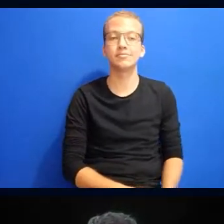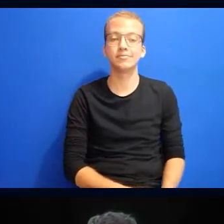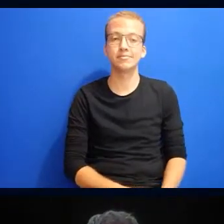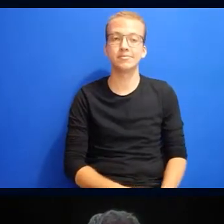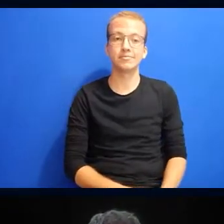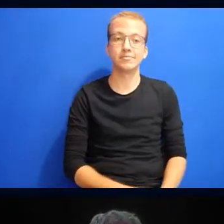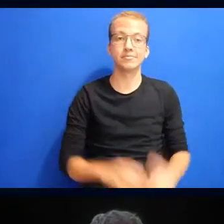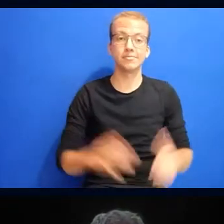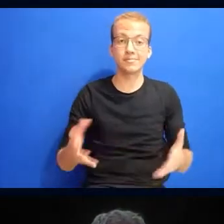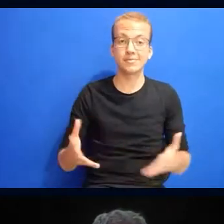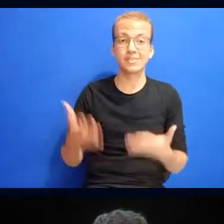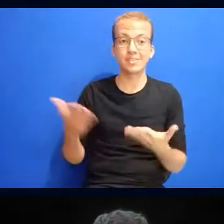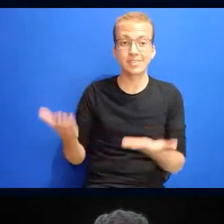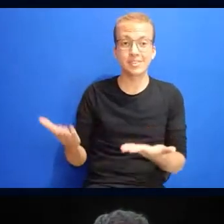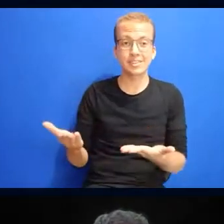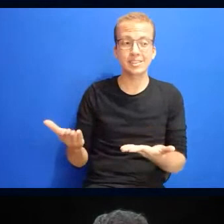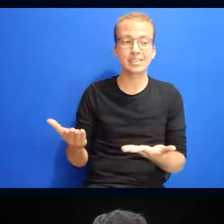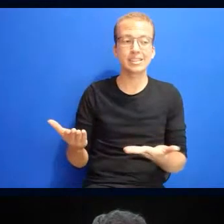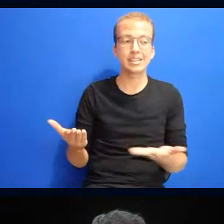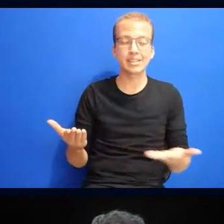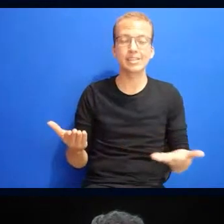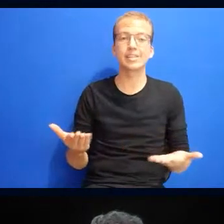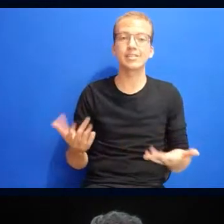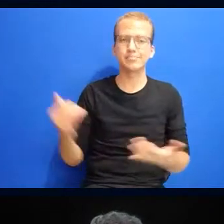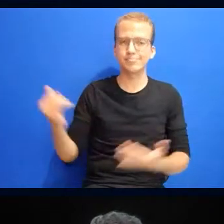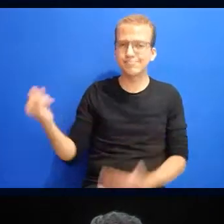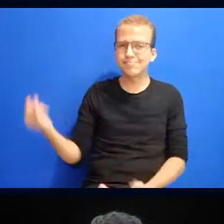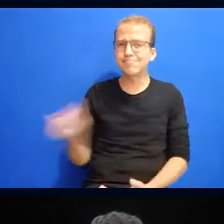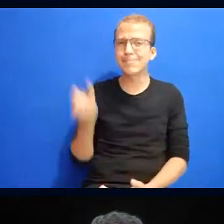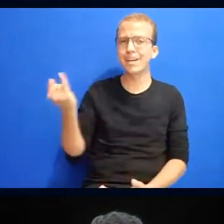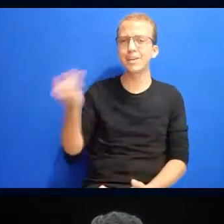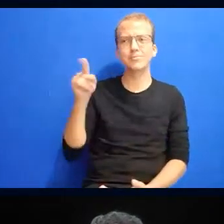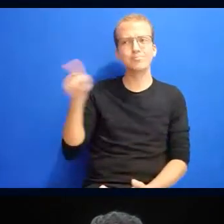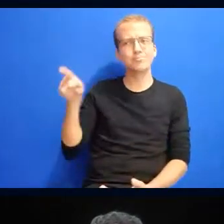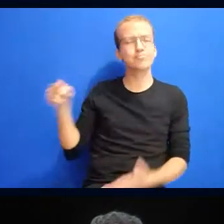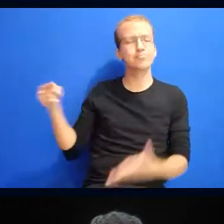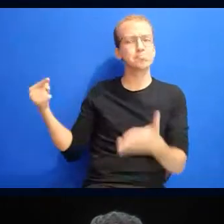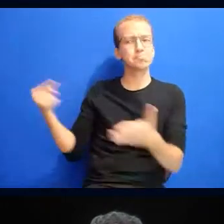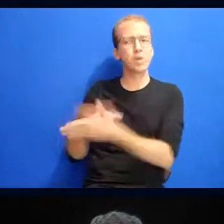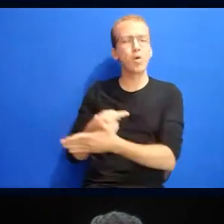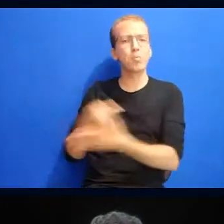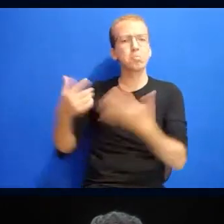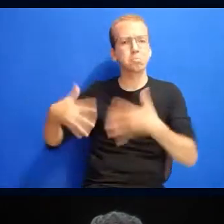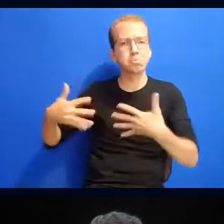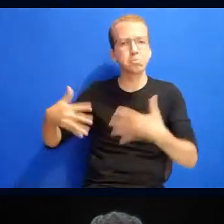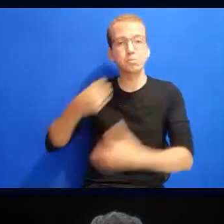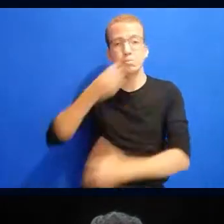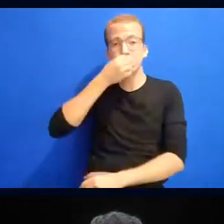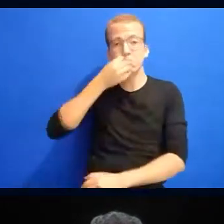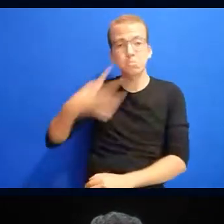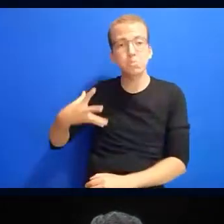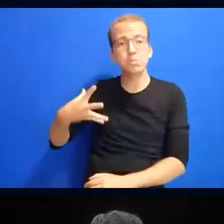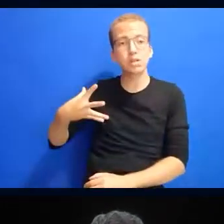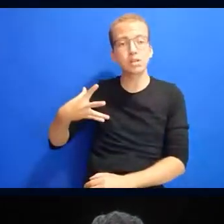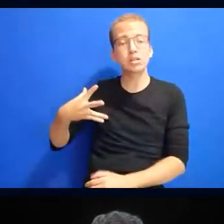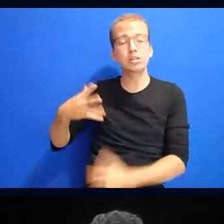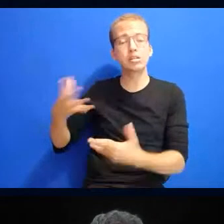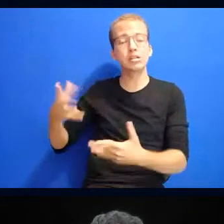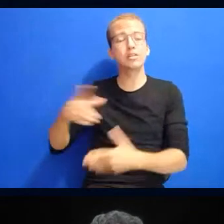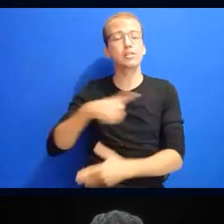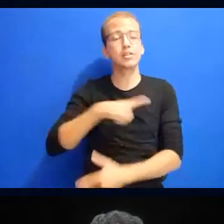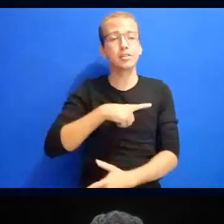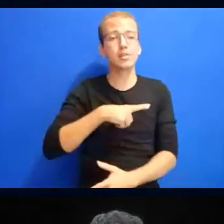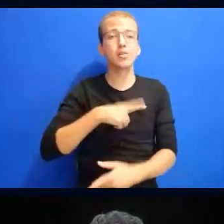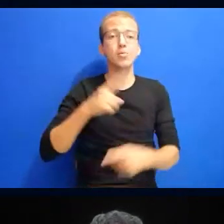Denise, é muito importante, né, e relevante a sua pergunta. E existe aí, por isso que a gente faz